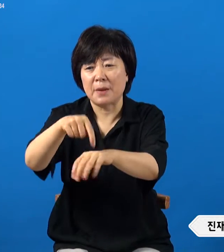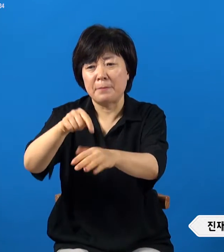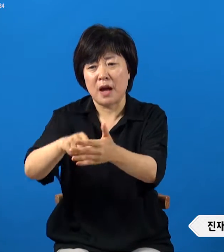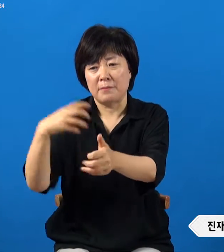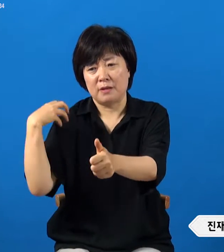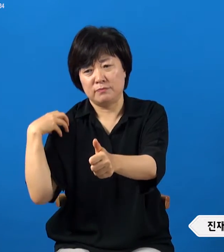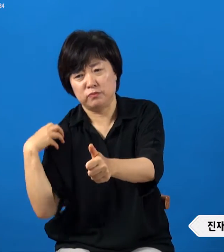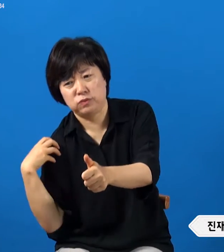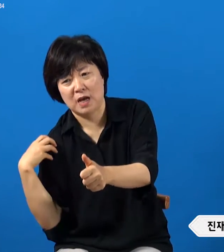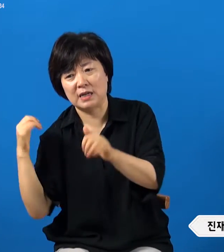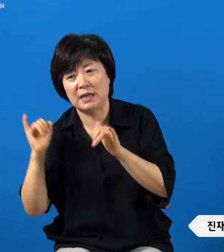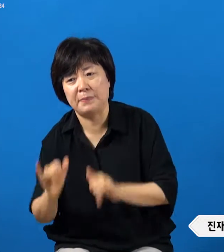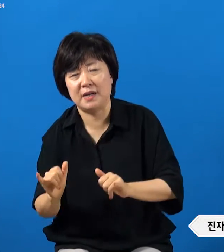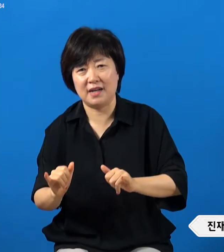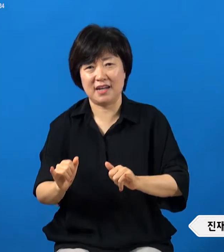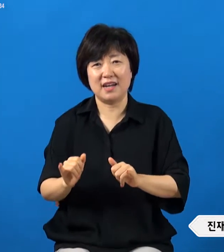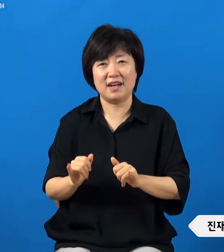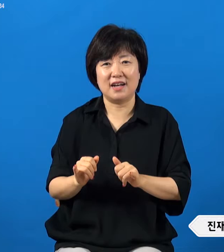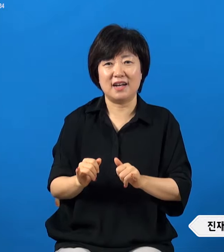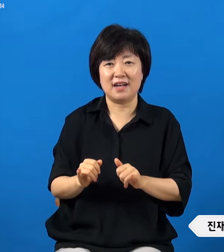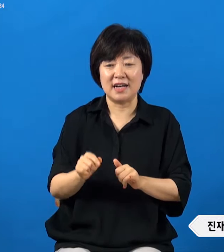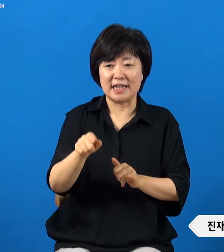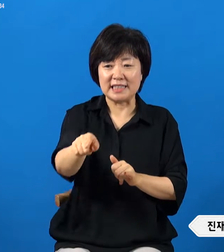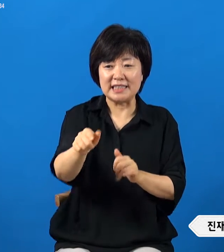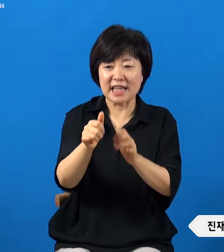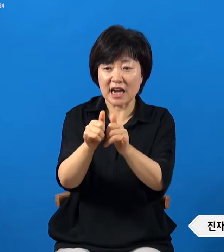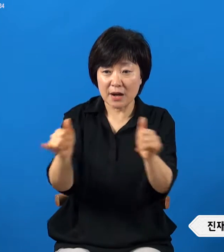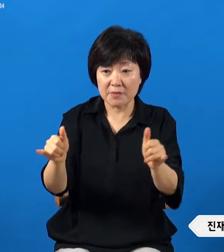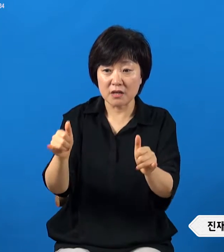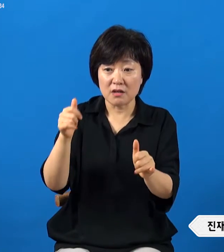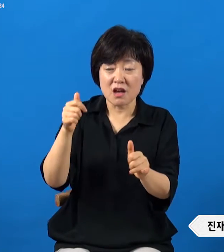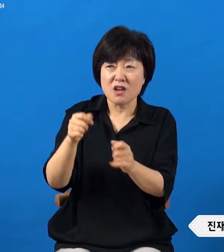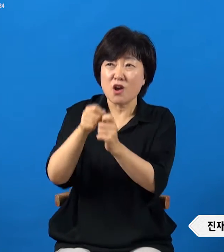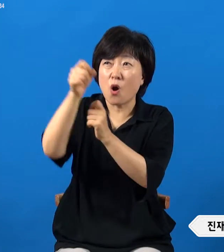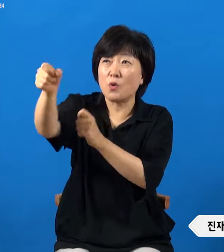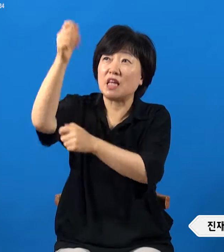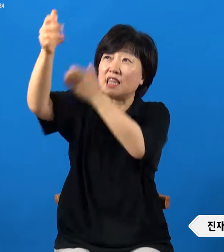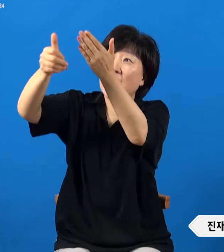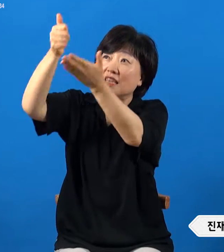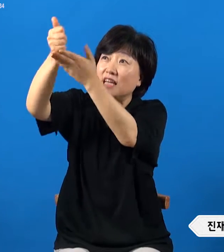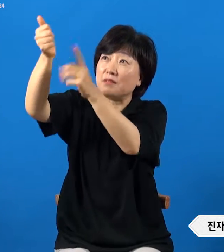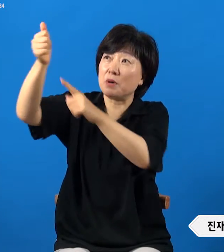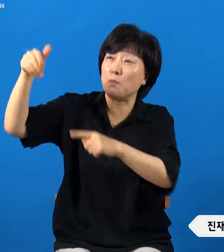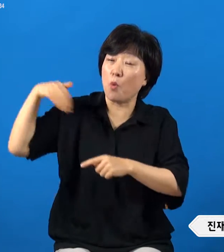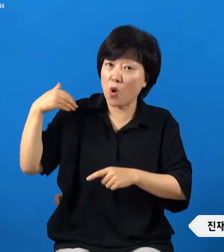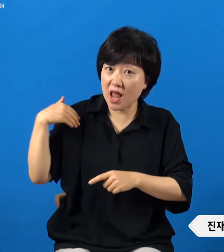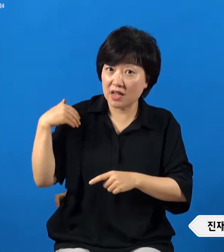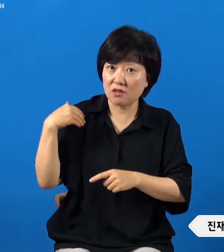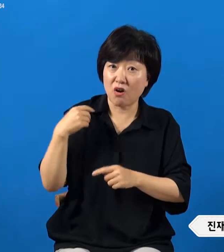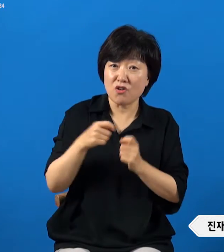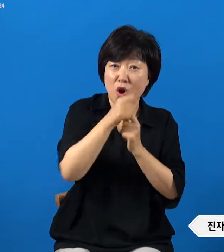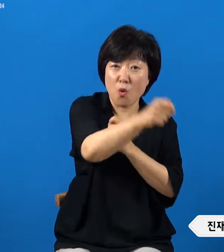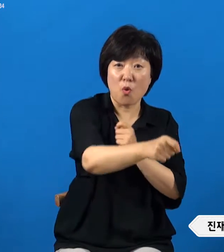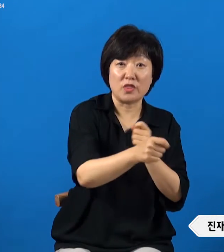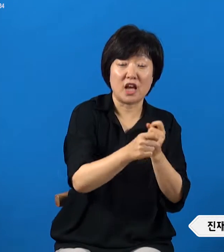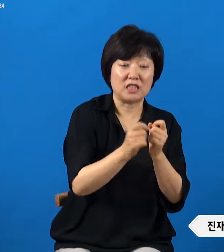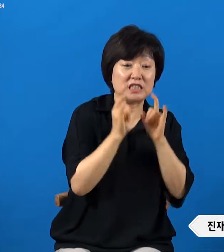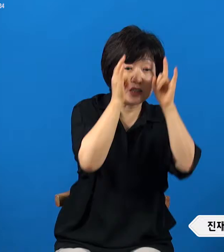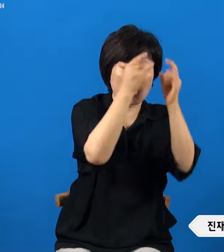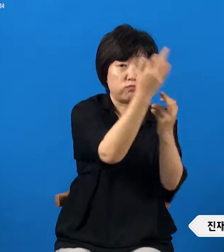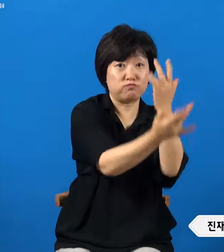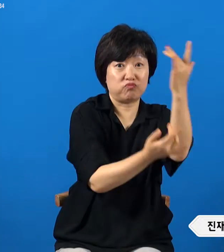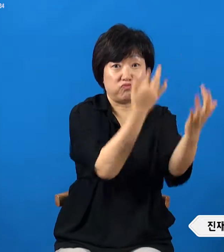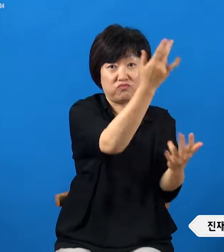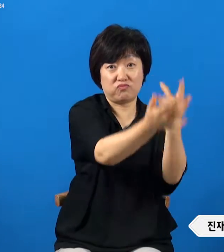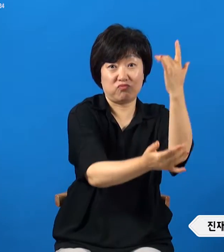라고 얘기하십니까? 아니, 그 사람이 영원한 그리스도를 알지 못하고 영원한 지옥불 가운데 떨어진다면 그때